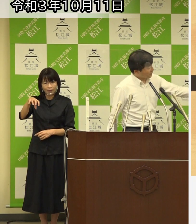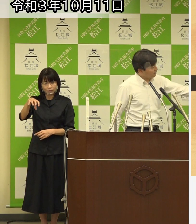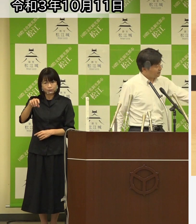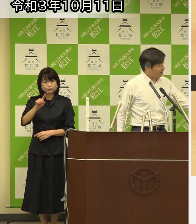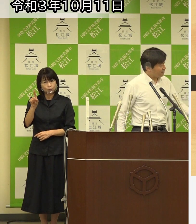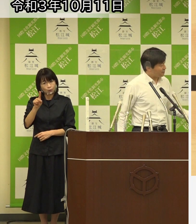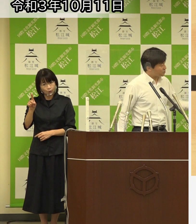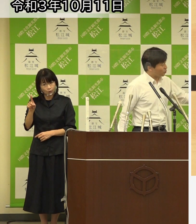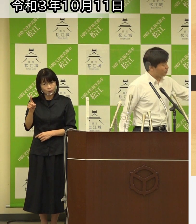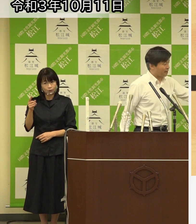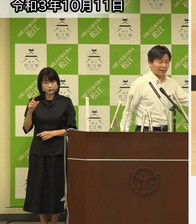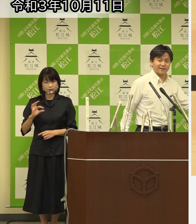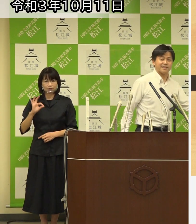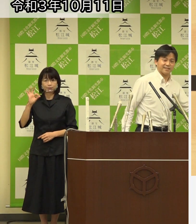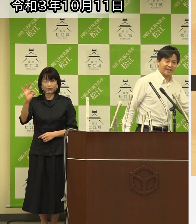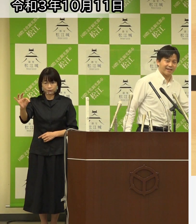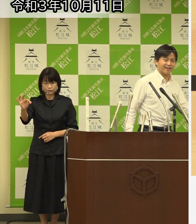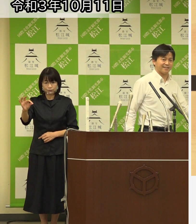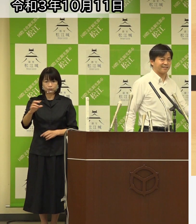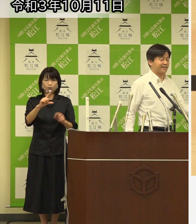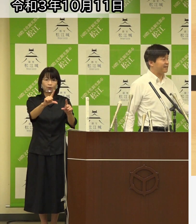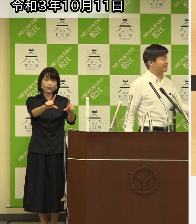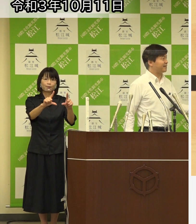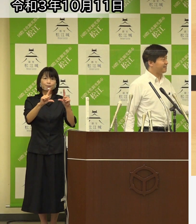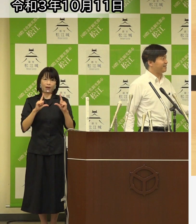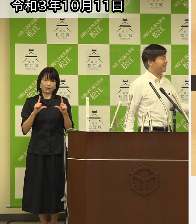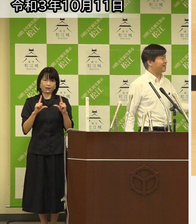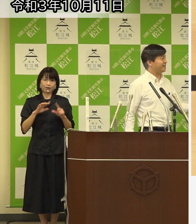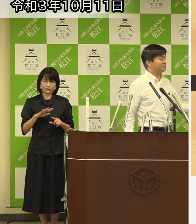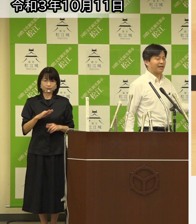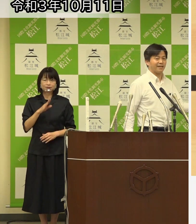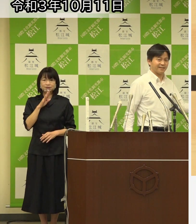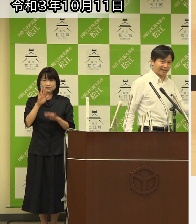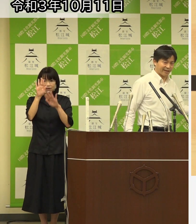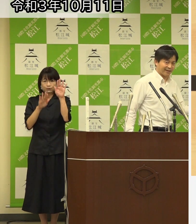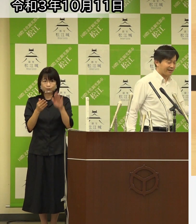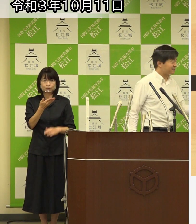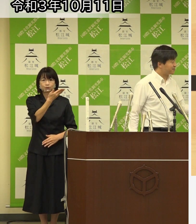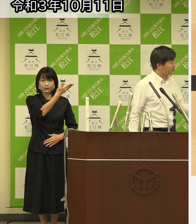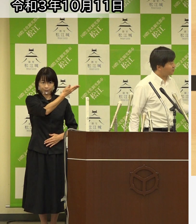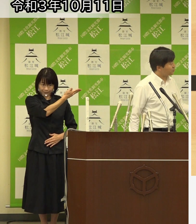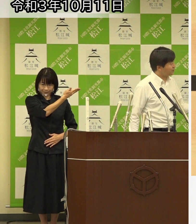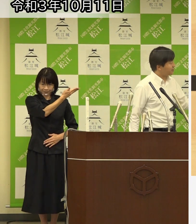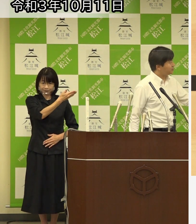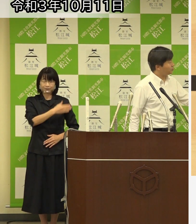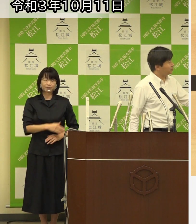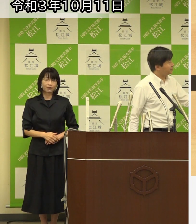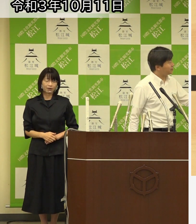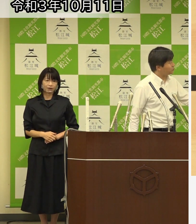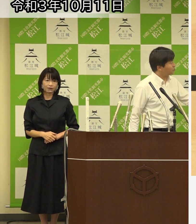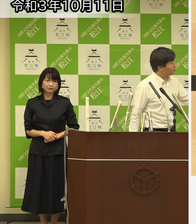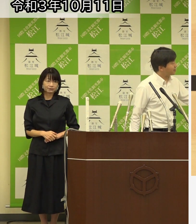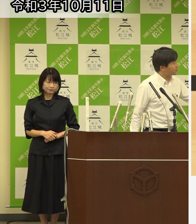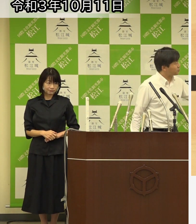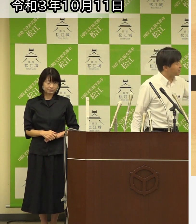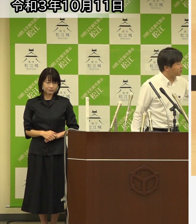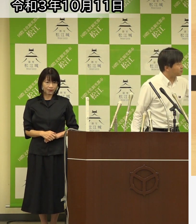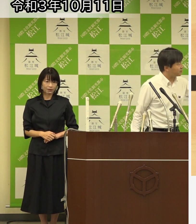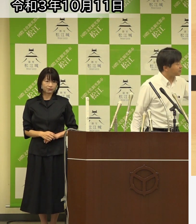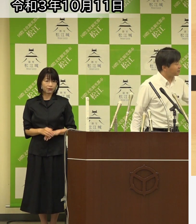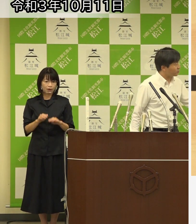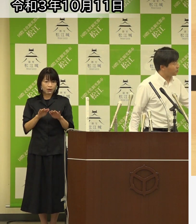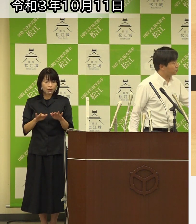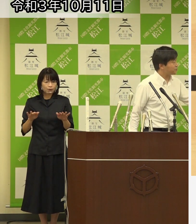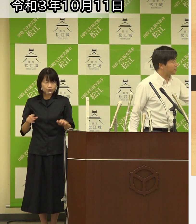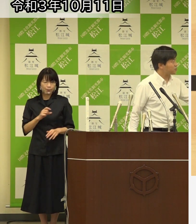はその画面ですね、実際携帯に LINE でアクセスしたときに、こういった子どもが熱を出